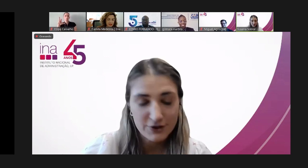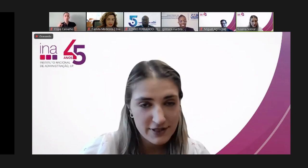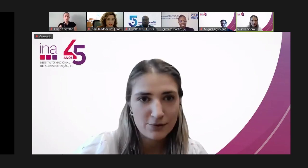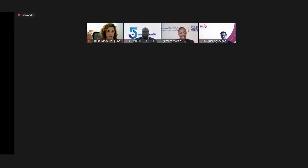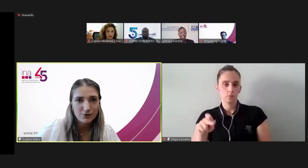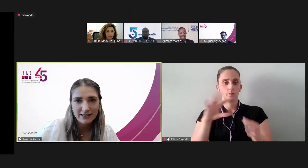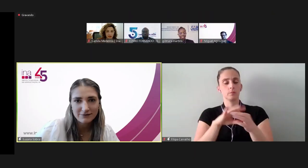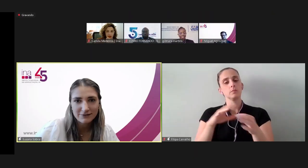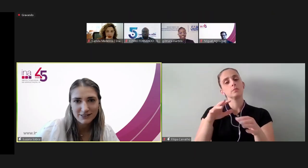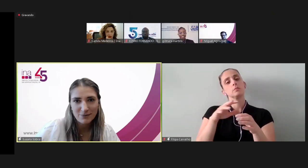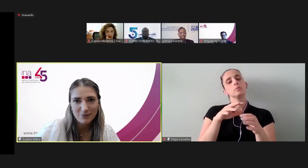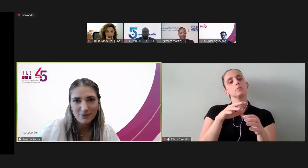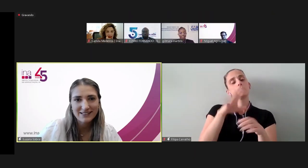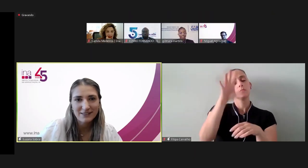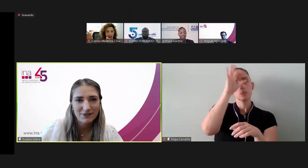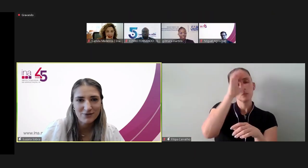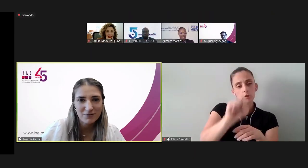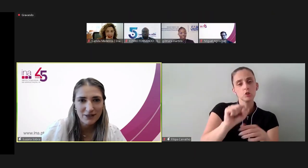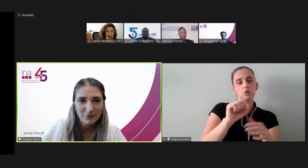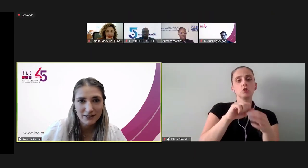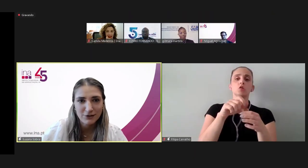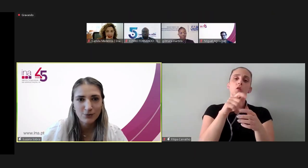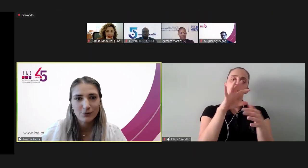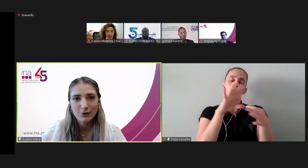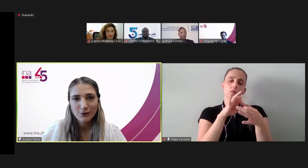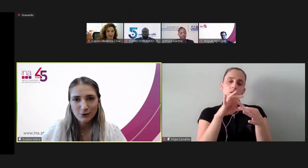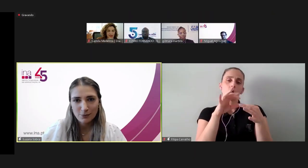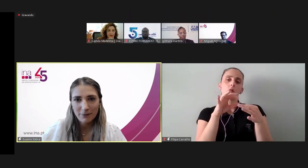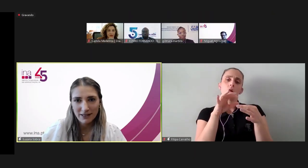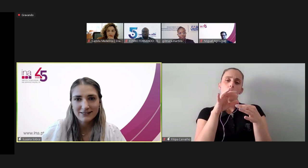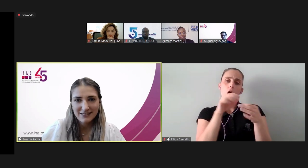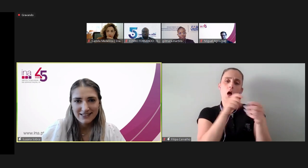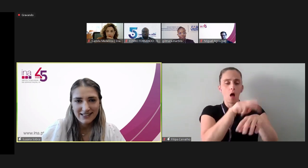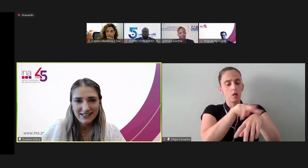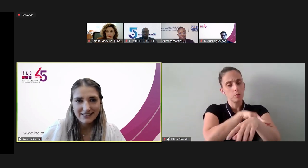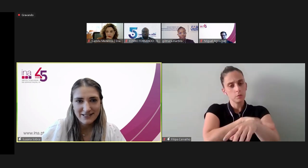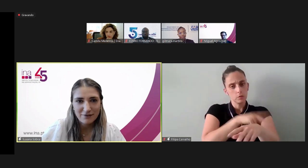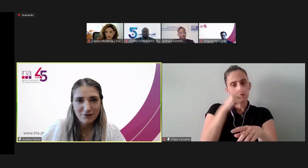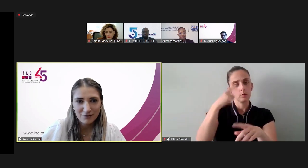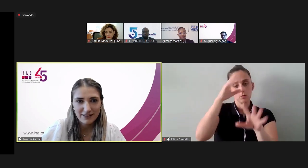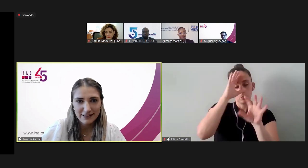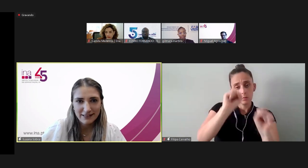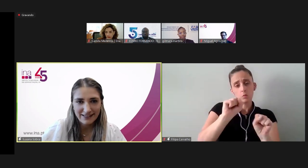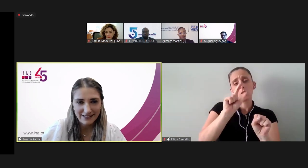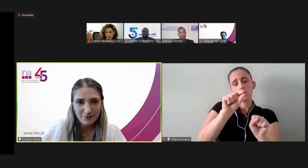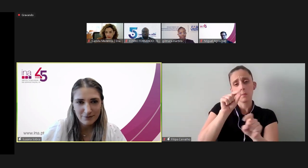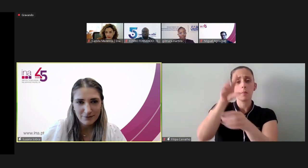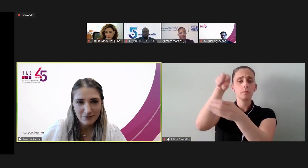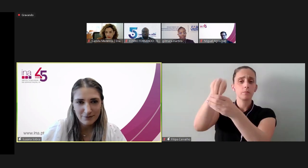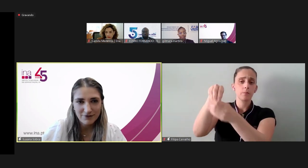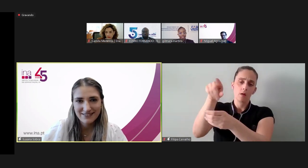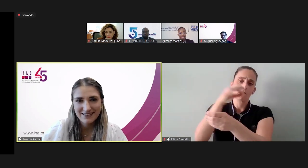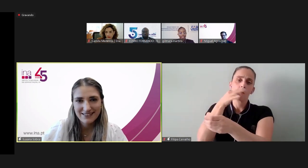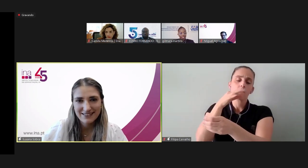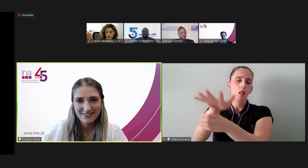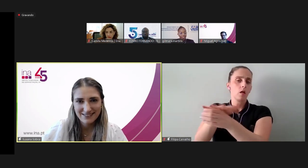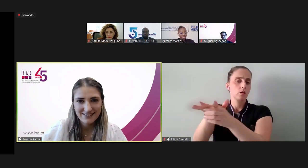Ministério da Modernização do Estado e da Administração Pública, que também nos vai falar um bocadinho do papel que desenvolvem em Cabo